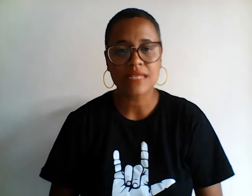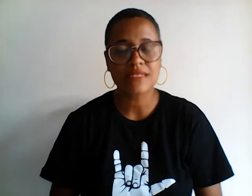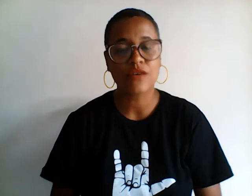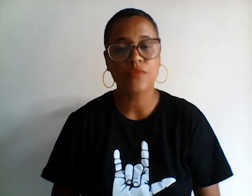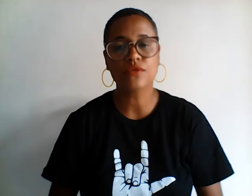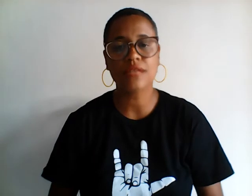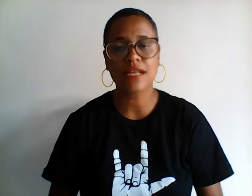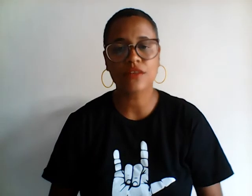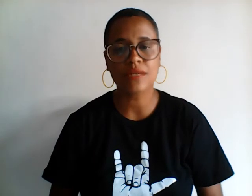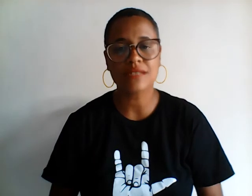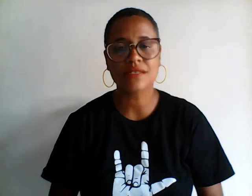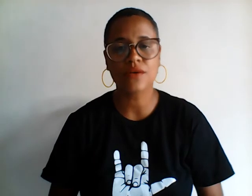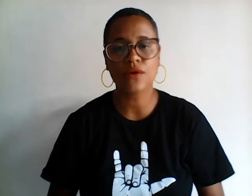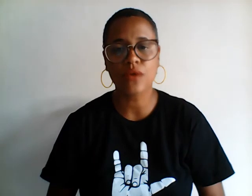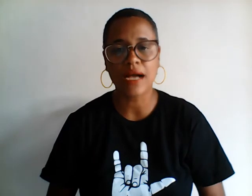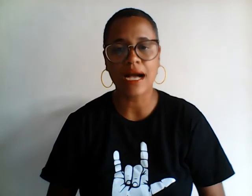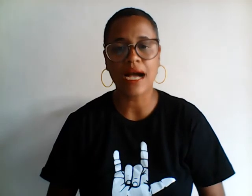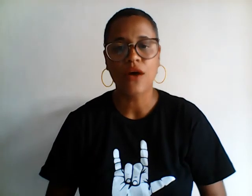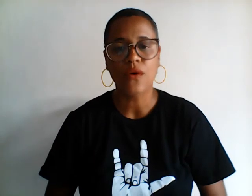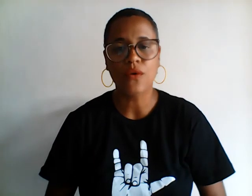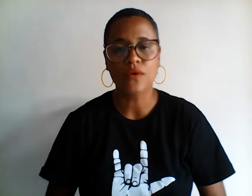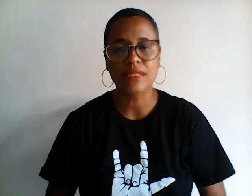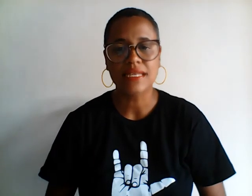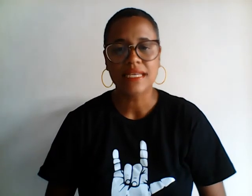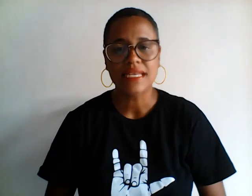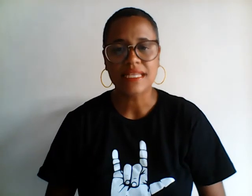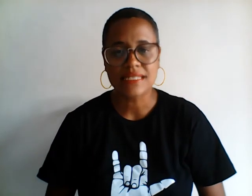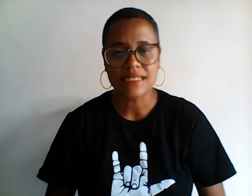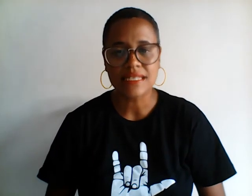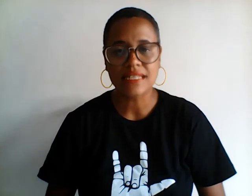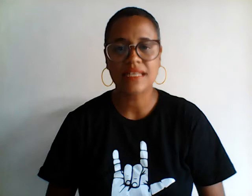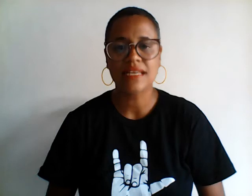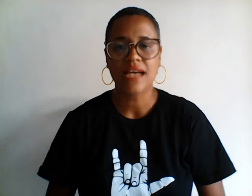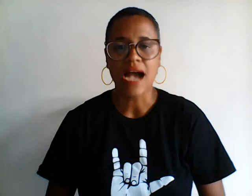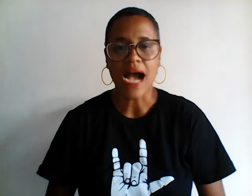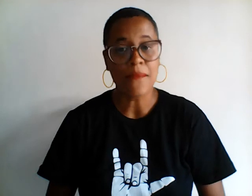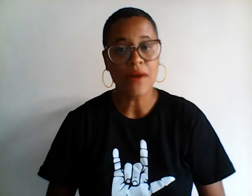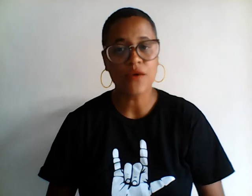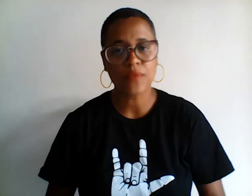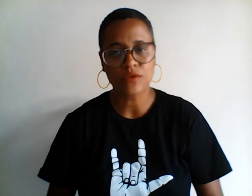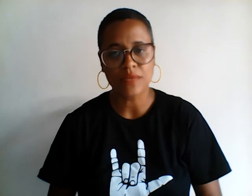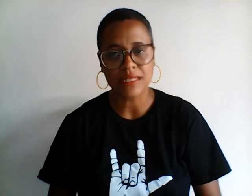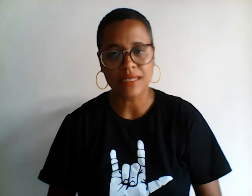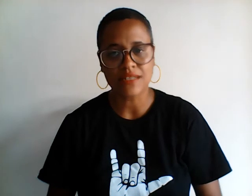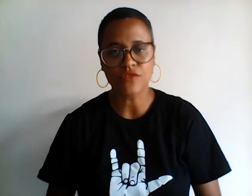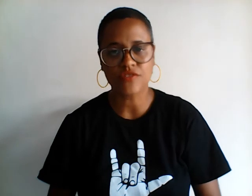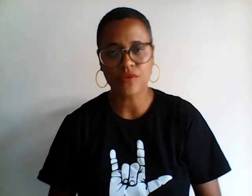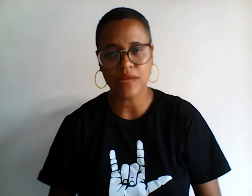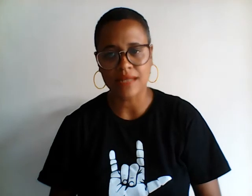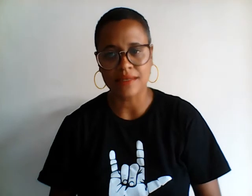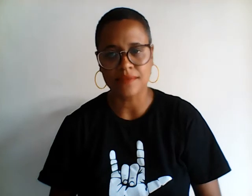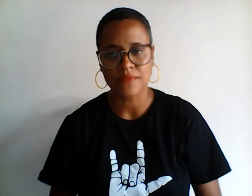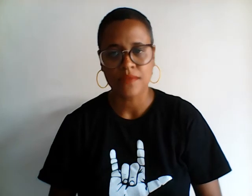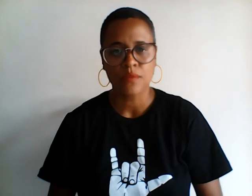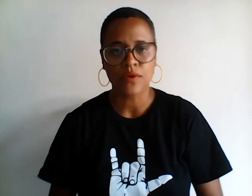articulação. O ponto de articulação é o lugar onde incide a mão predominante configurada,